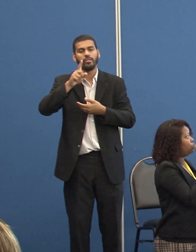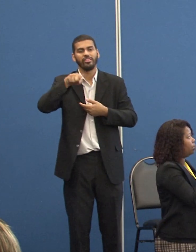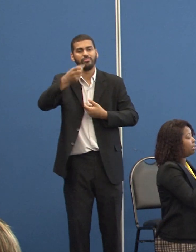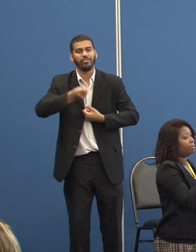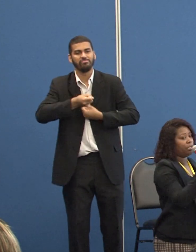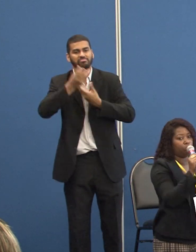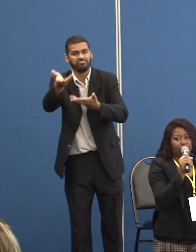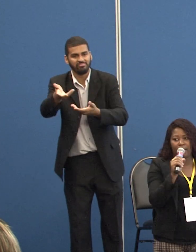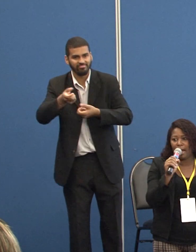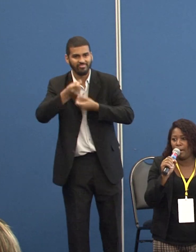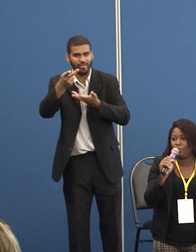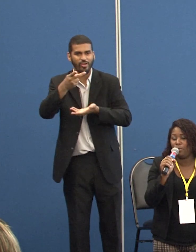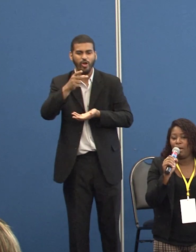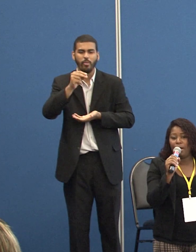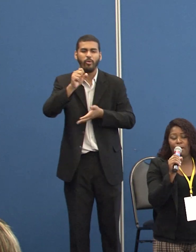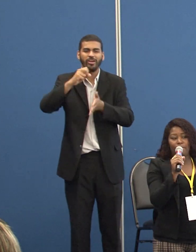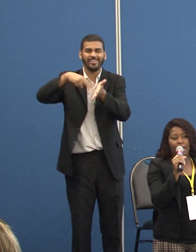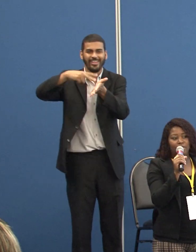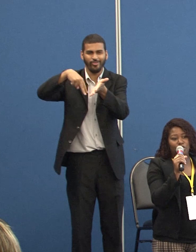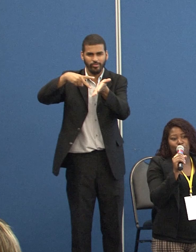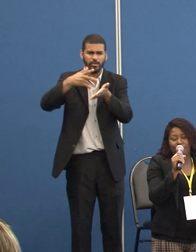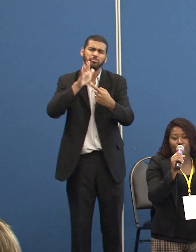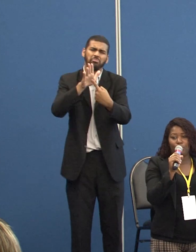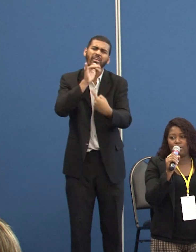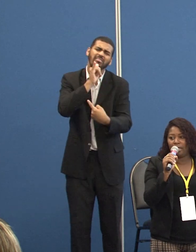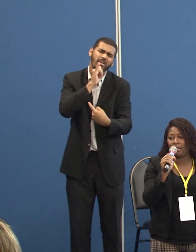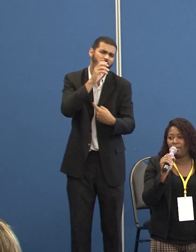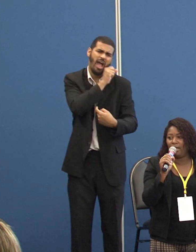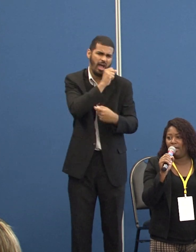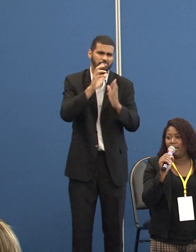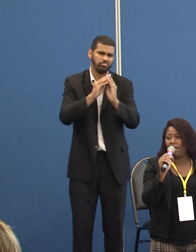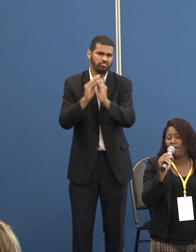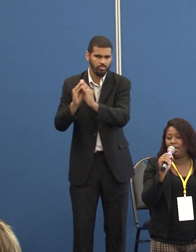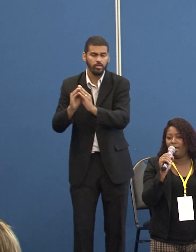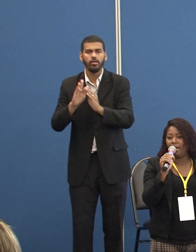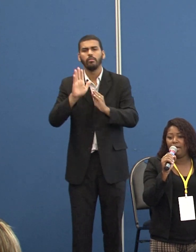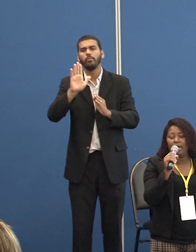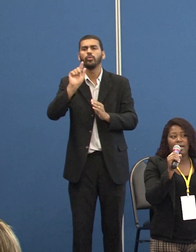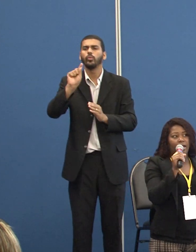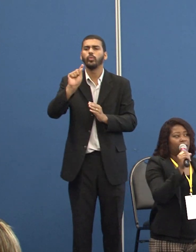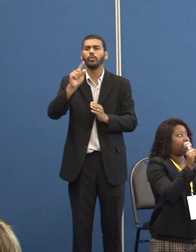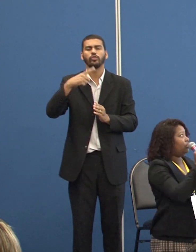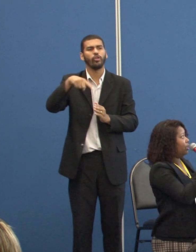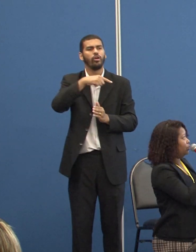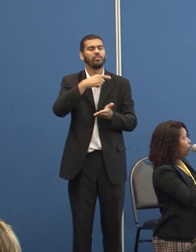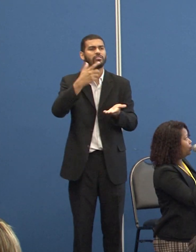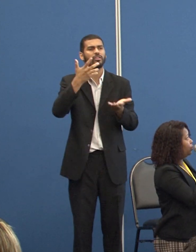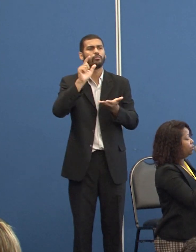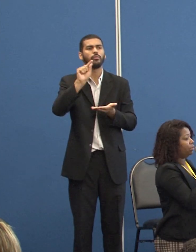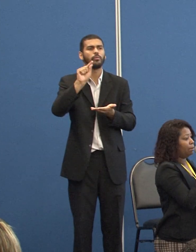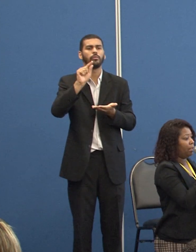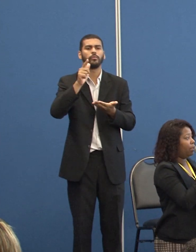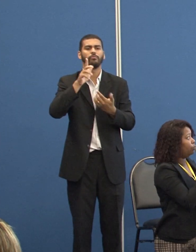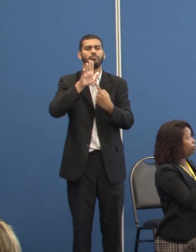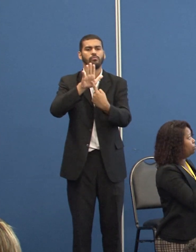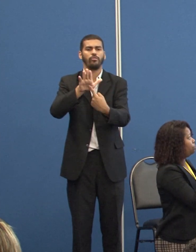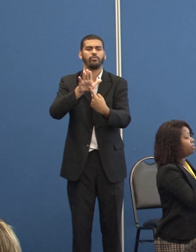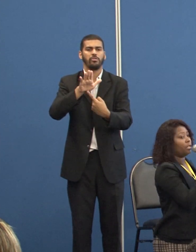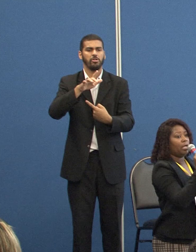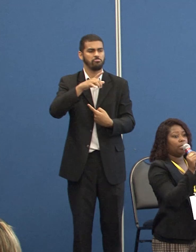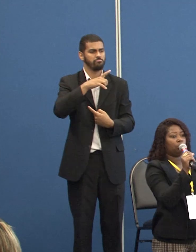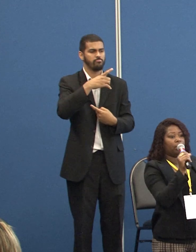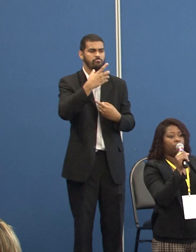Já vimos um exemplo aqui, foi bem rápido, mas a gente está procurando atender esse nosso